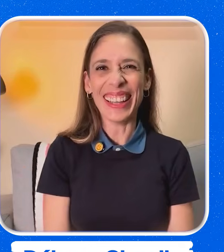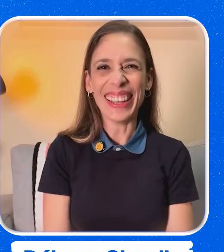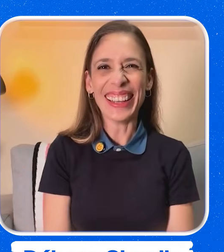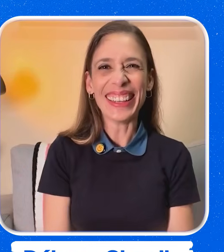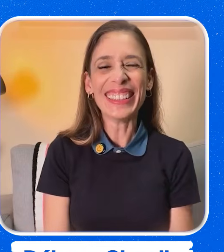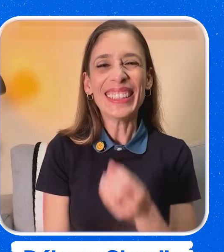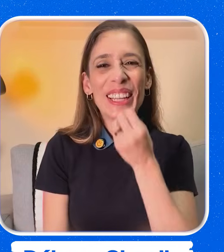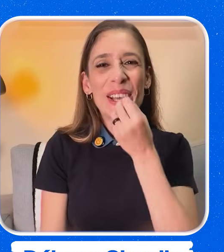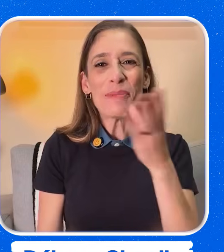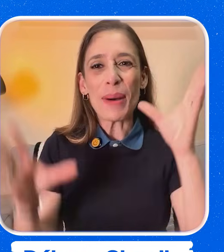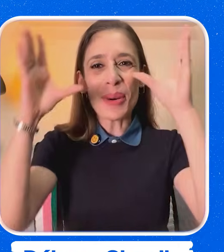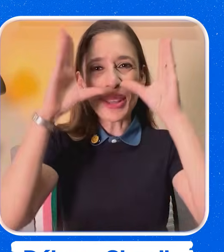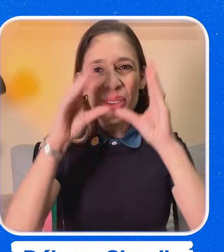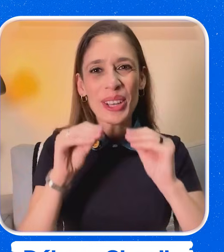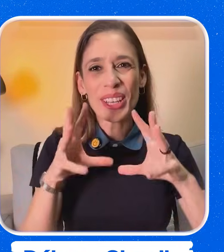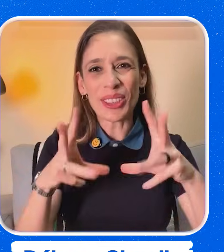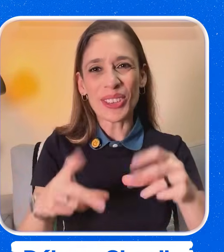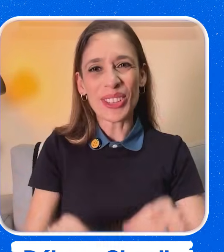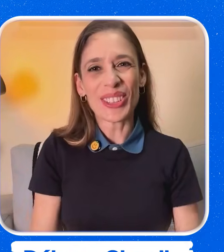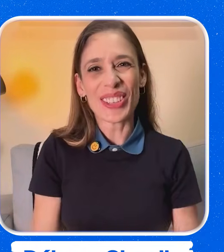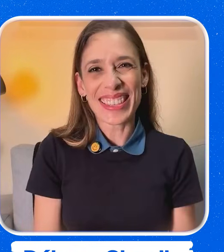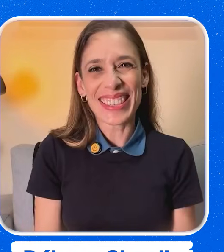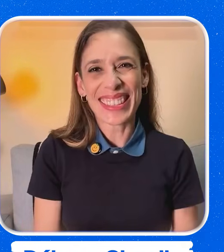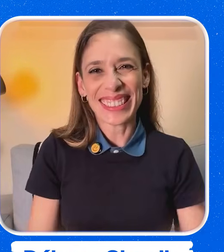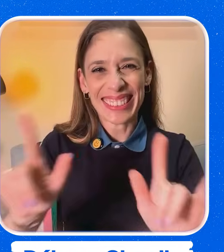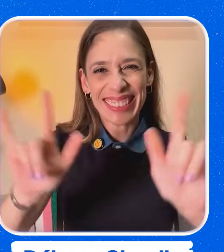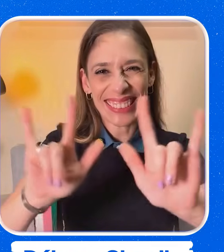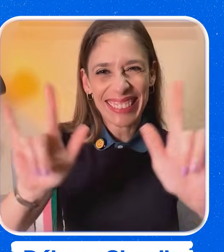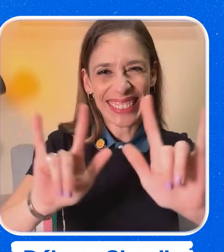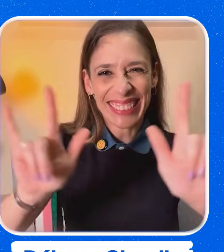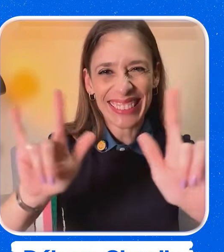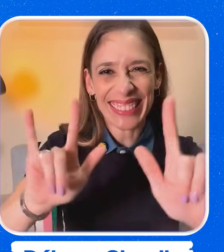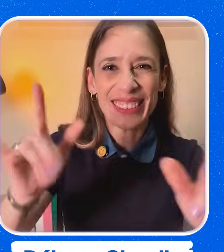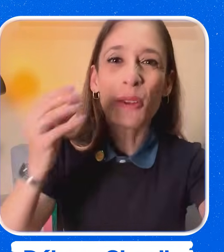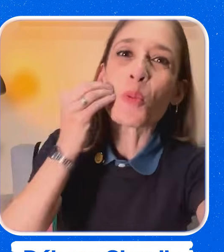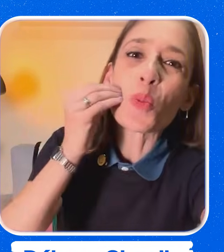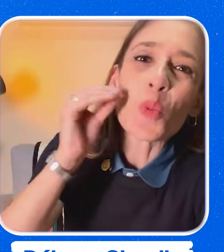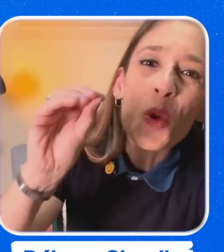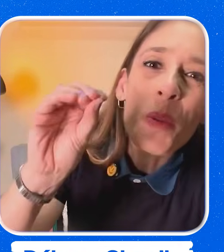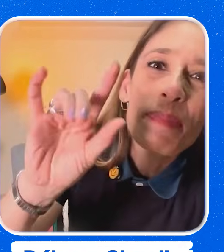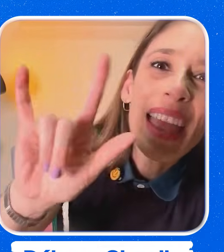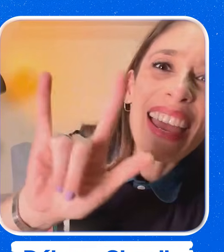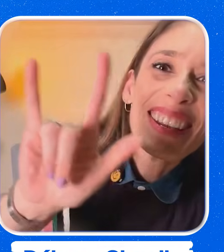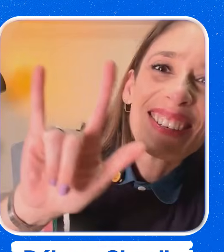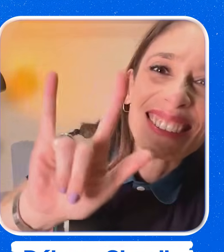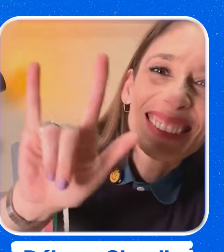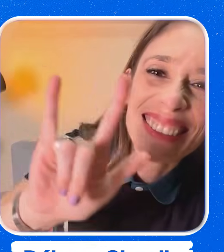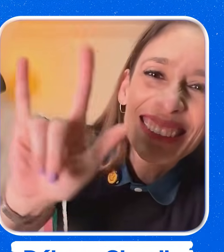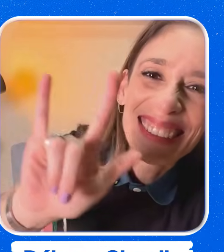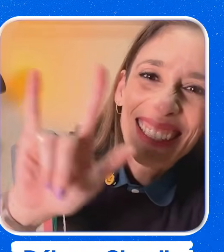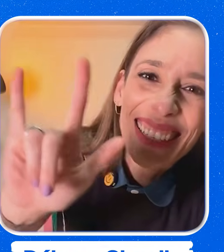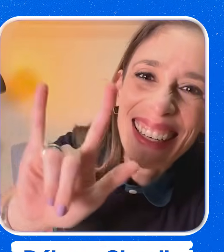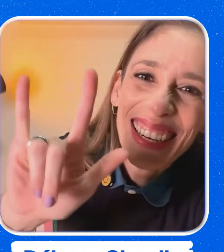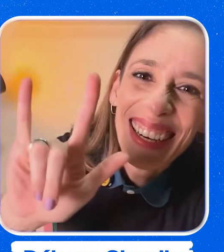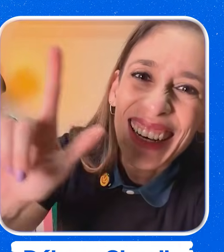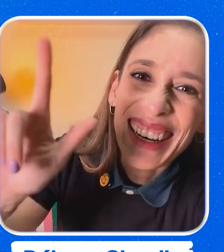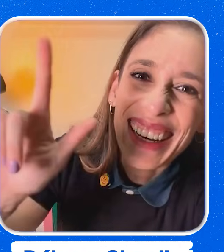Combinado. Uma boa noite a todos. Beijos.